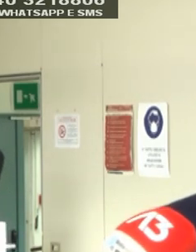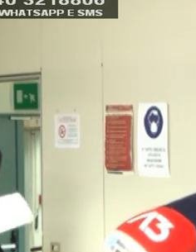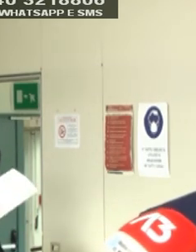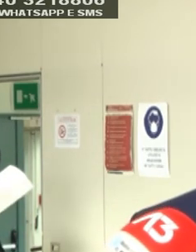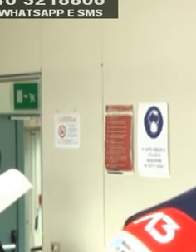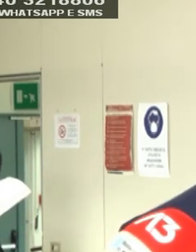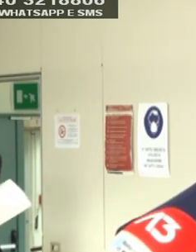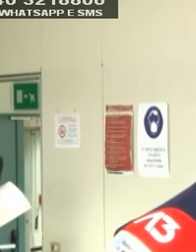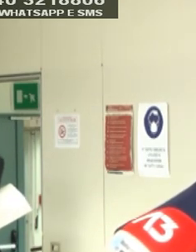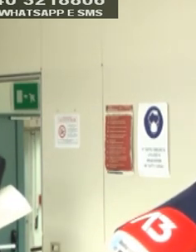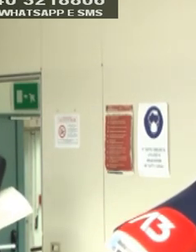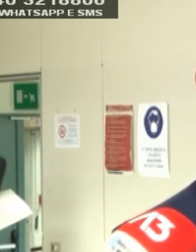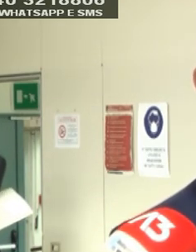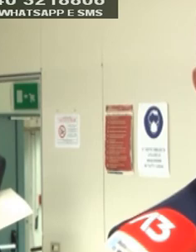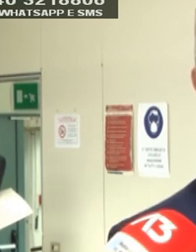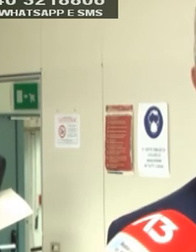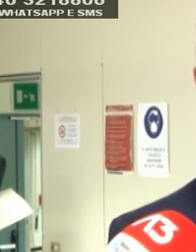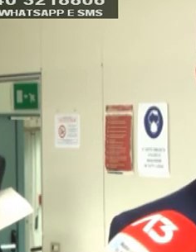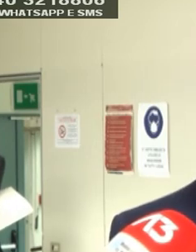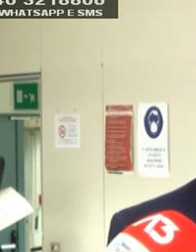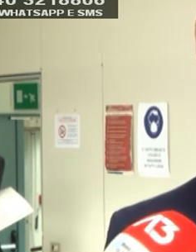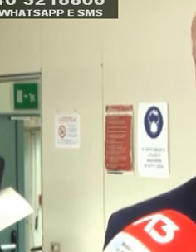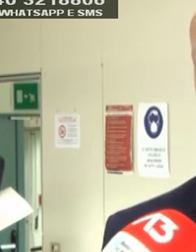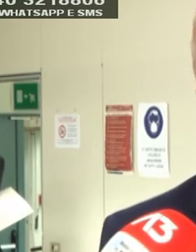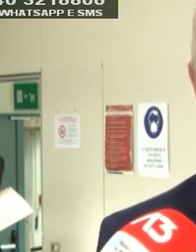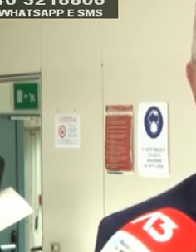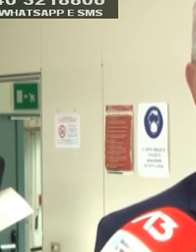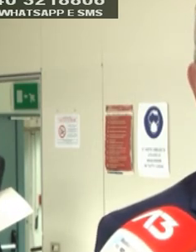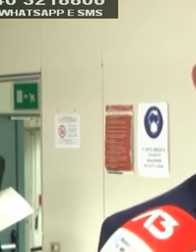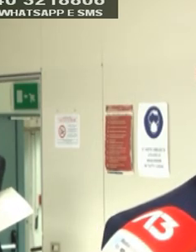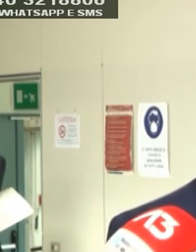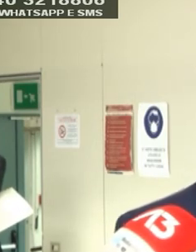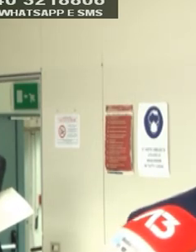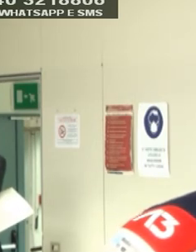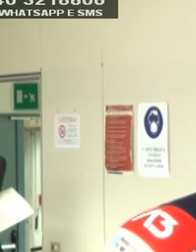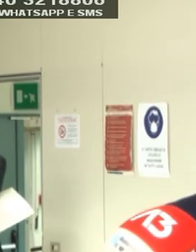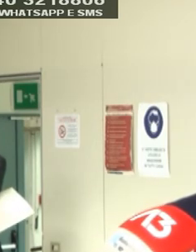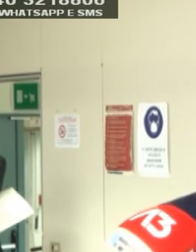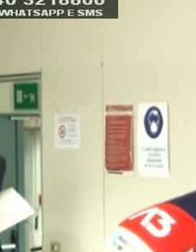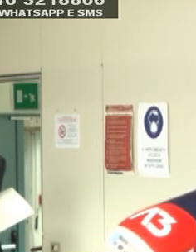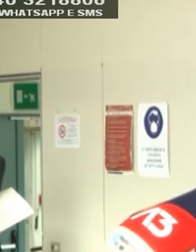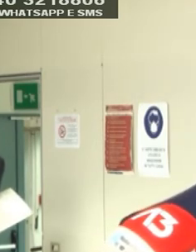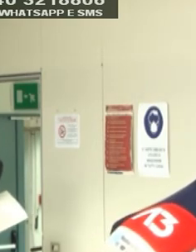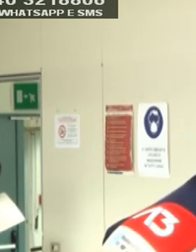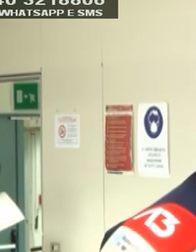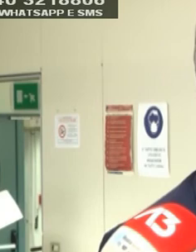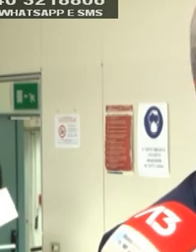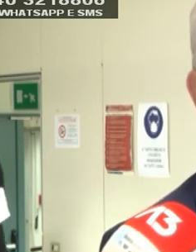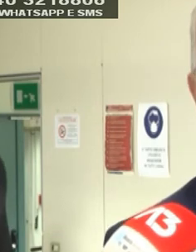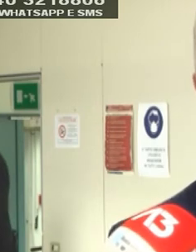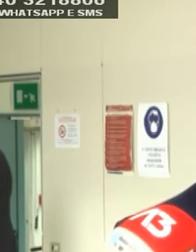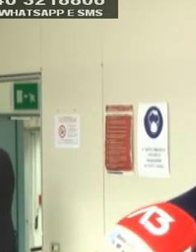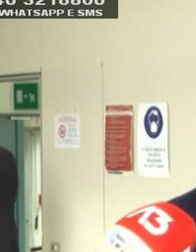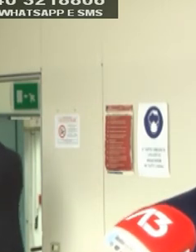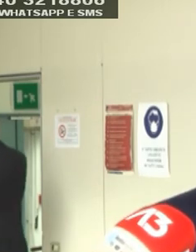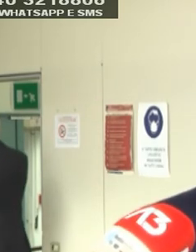circa 170 milioni sul settore primario e sul settore della pesca, e nei 23 milioni della rimodulazione del piano di sviluppo